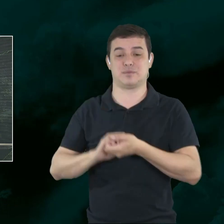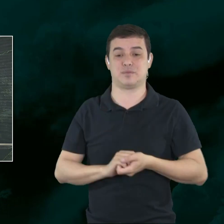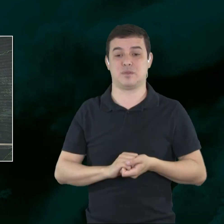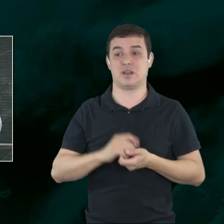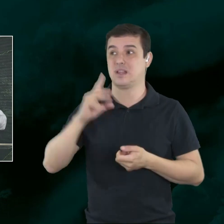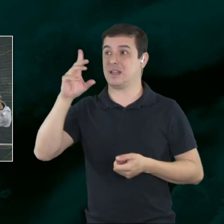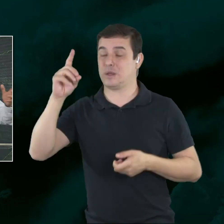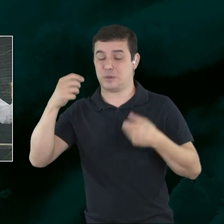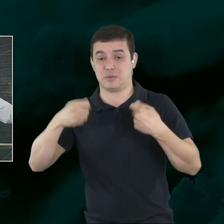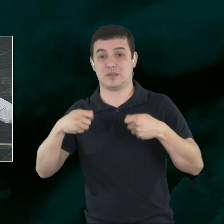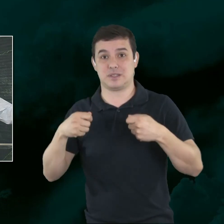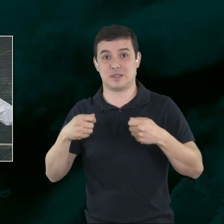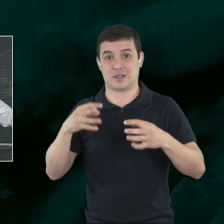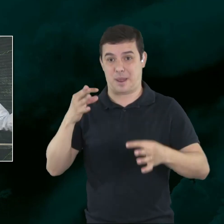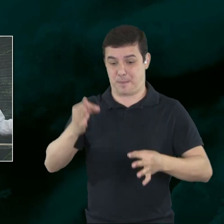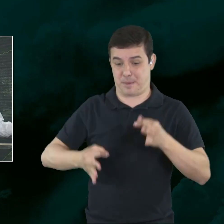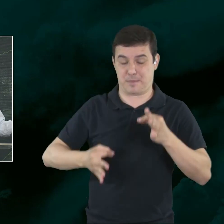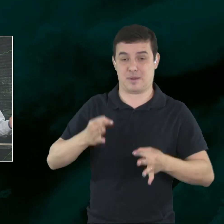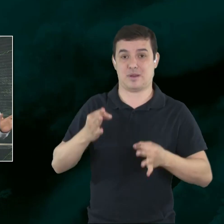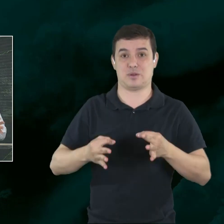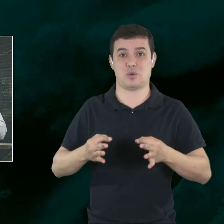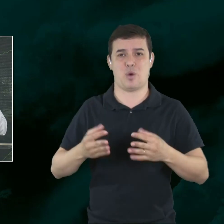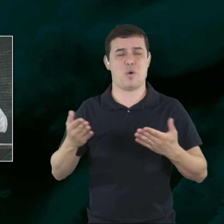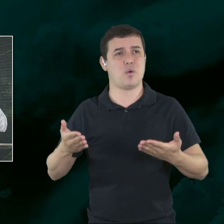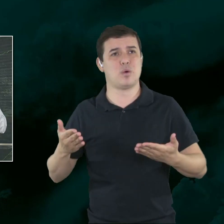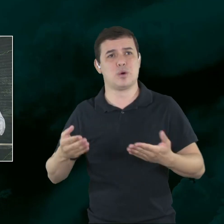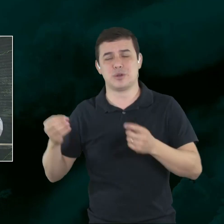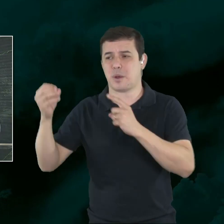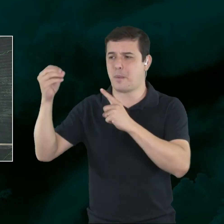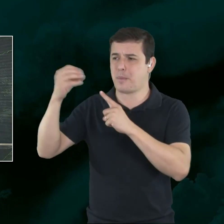Hoje talvez você não tenha muita pressão,